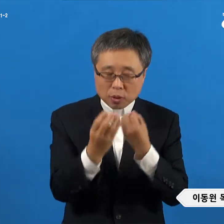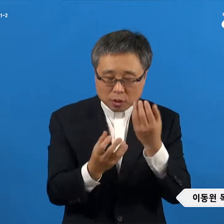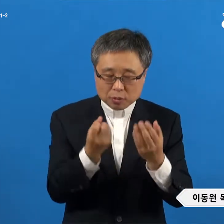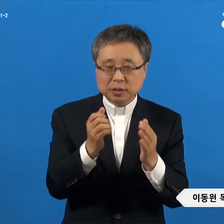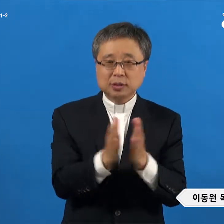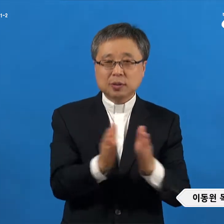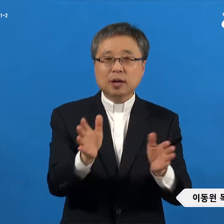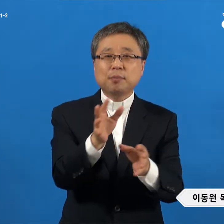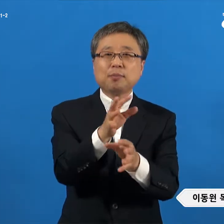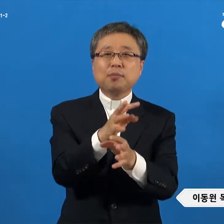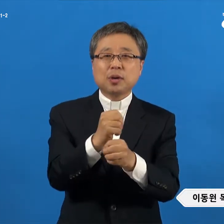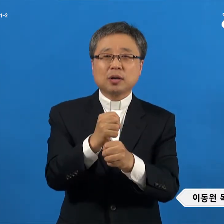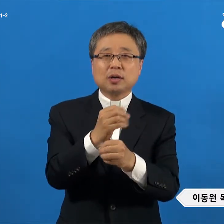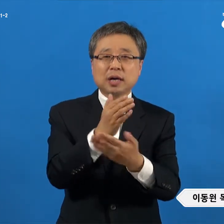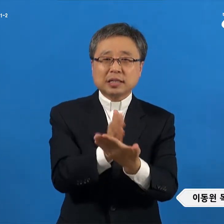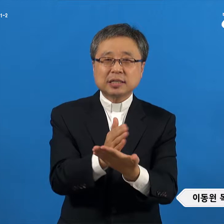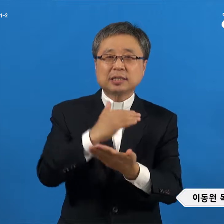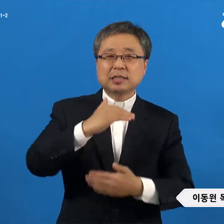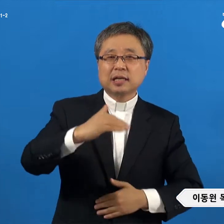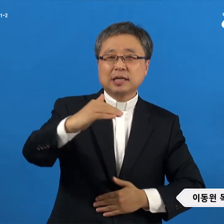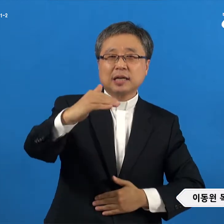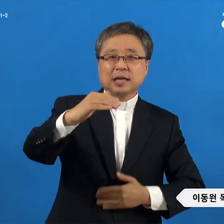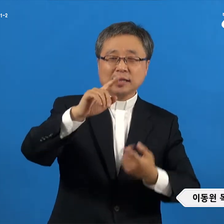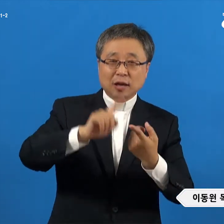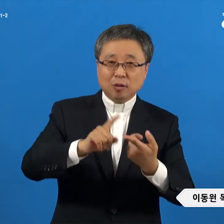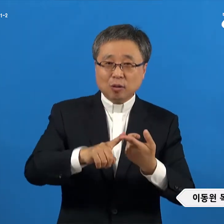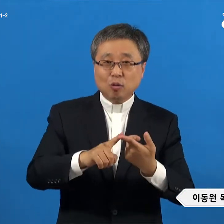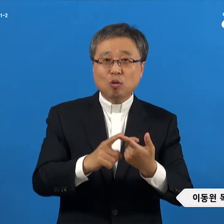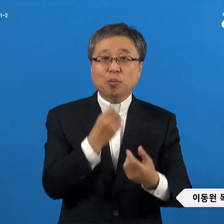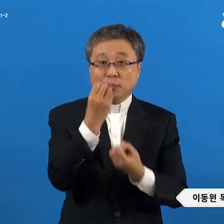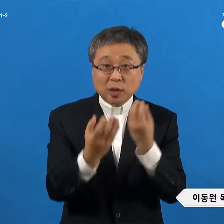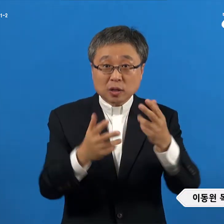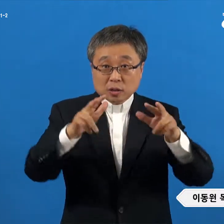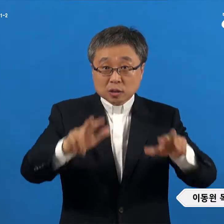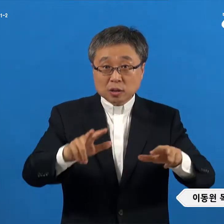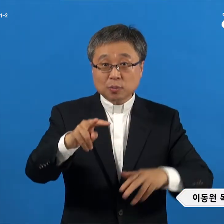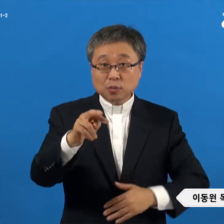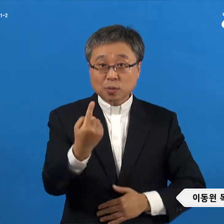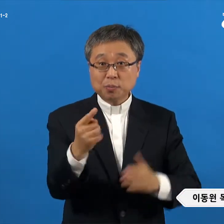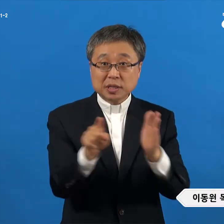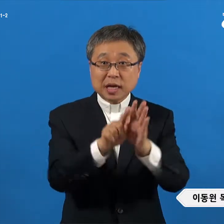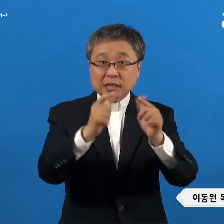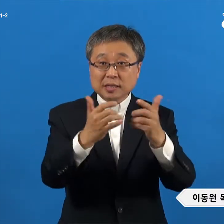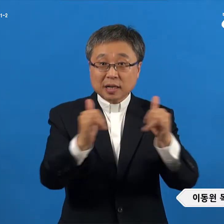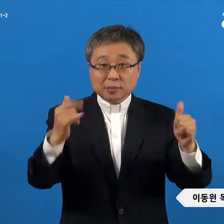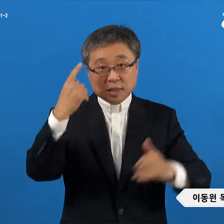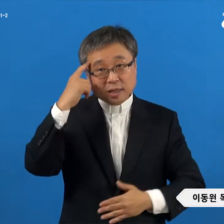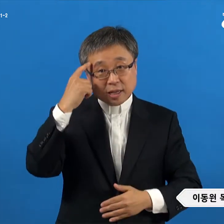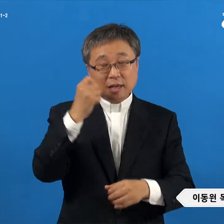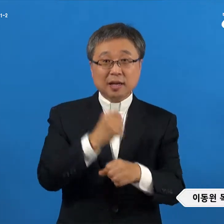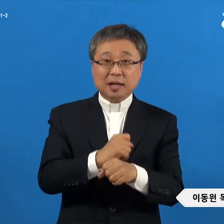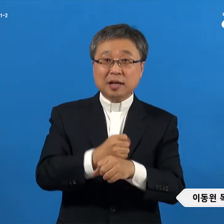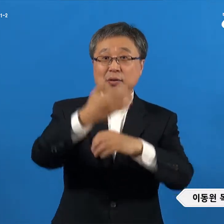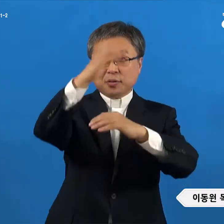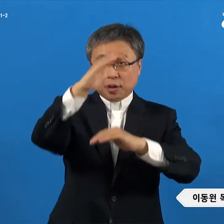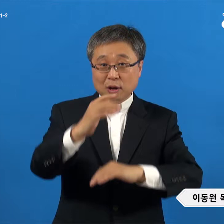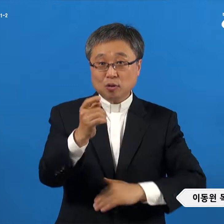가지의 단계에 따라서 고백을 해요. 지금은 안 믿는 사람들을 생각해서 그 내용이 조금 바뀌었어요. 근데